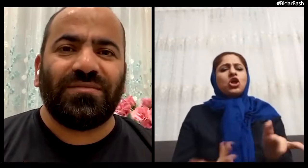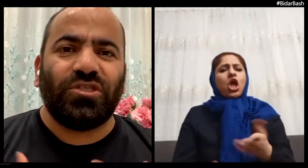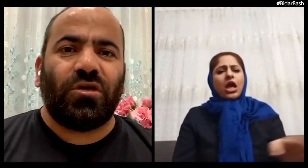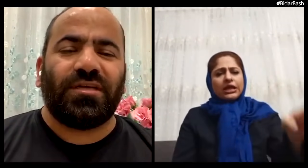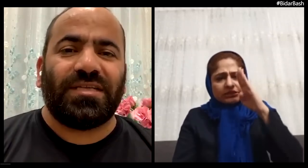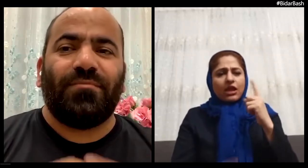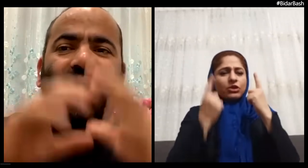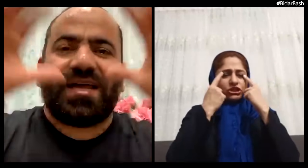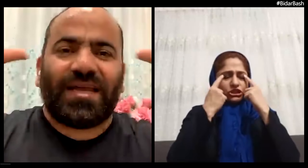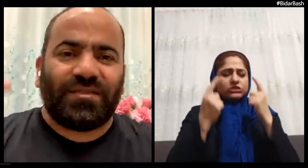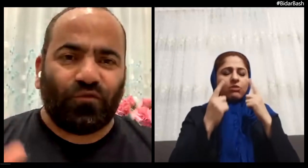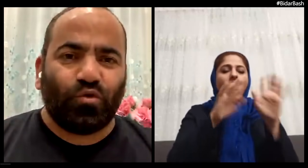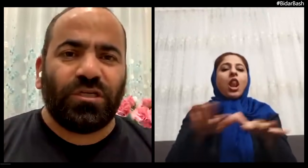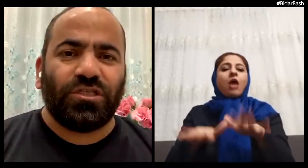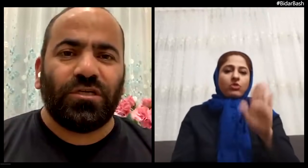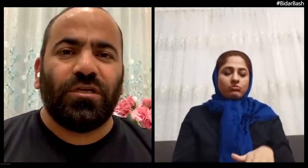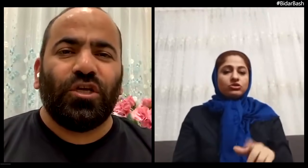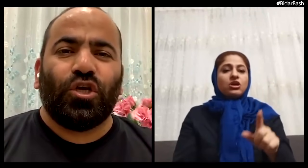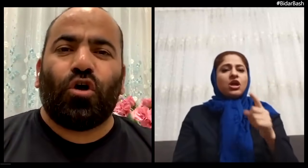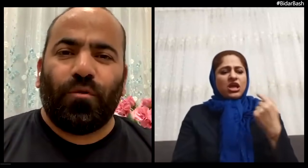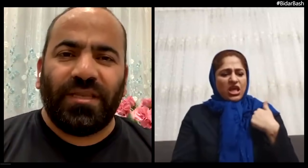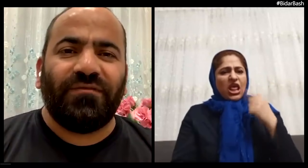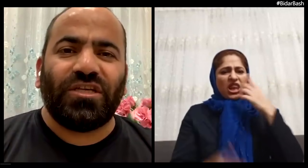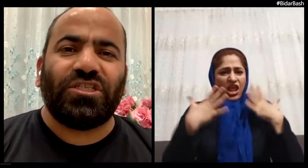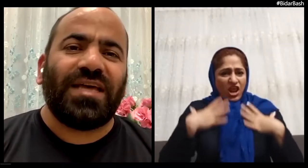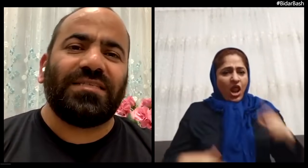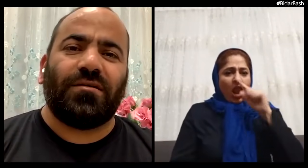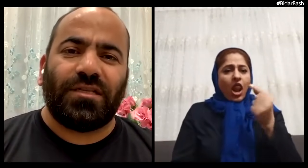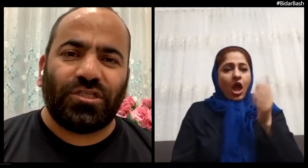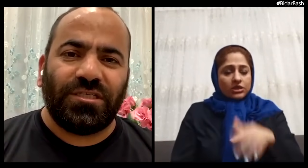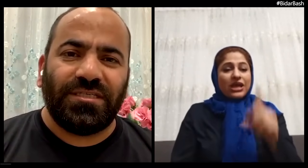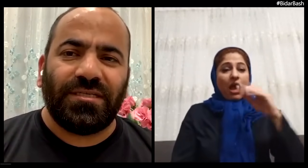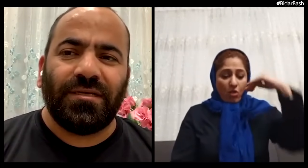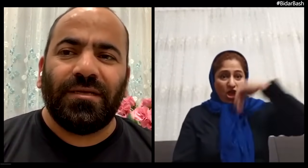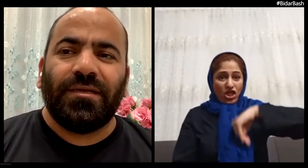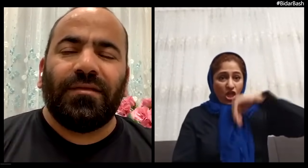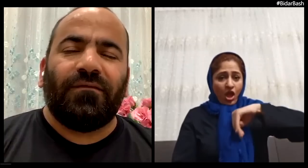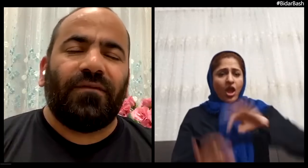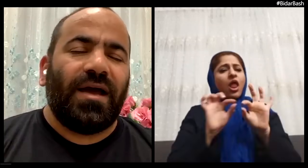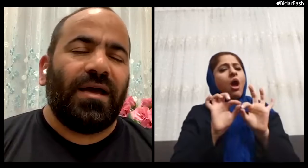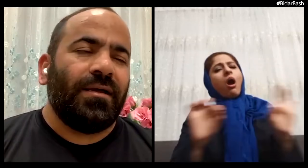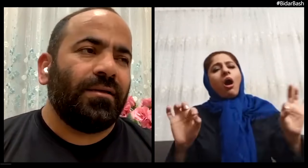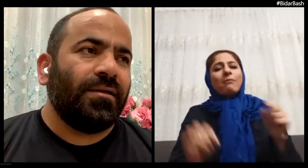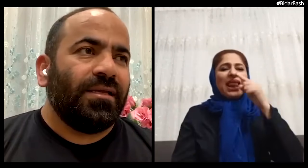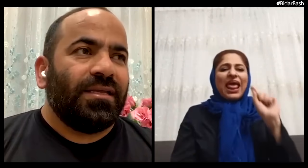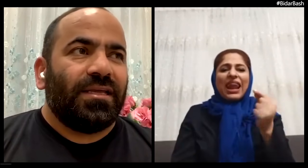میشه جسمش ناقصه، اما حقیقت وجودش کامله و هیچ نقصی داخلش نیست و